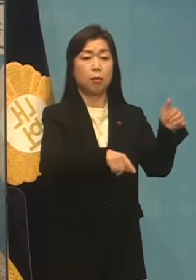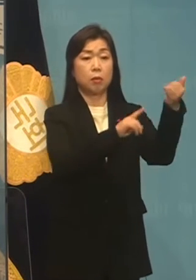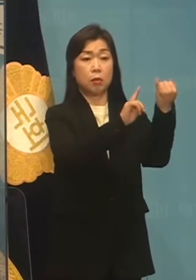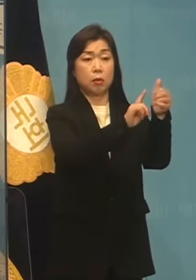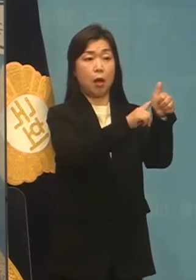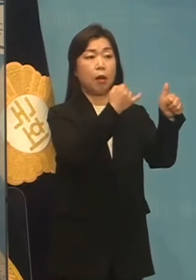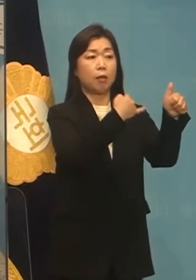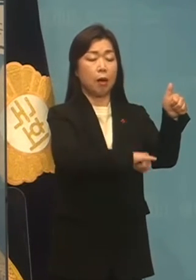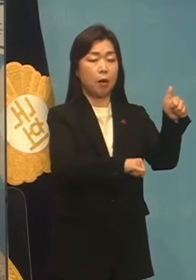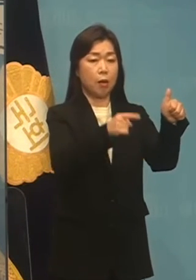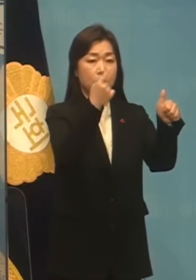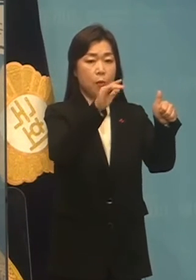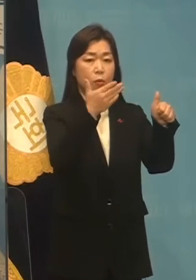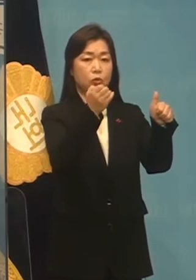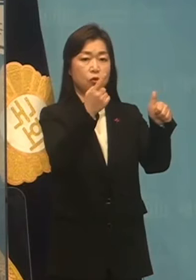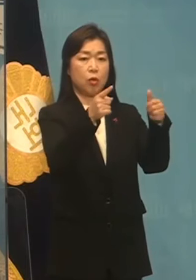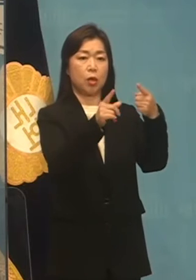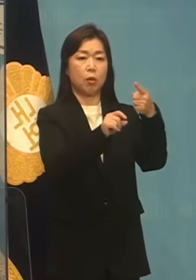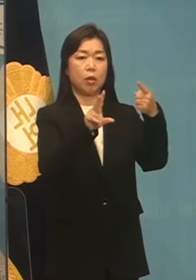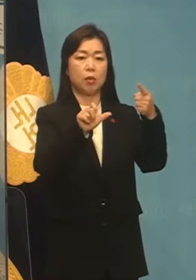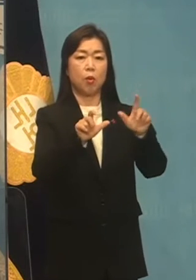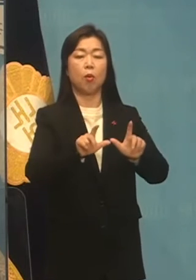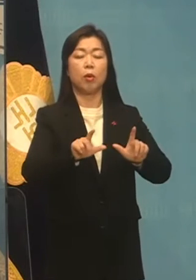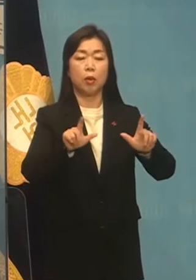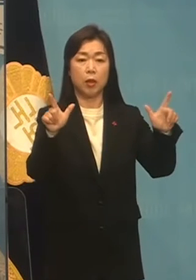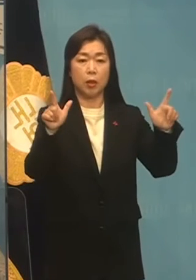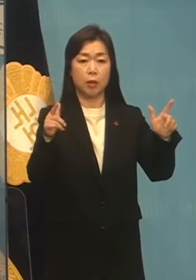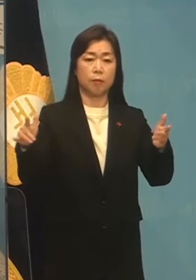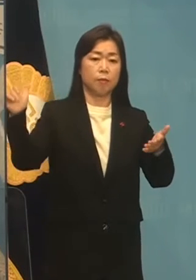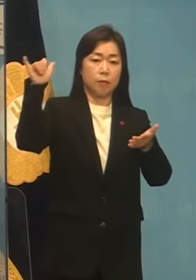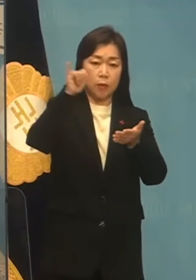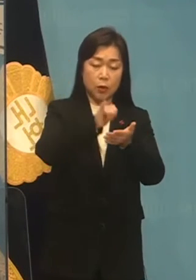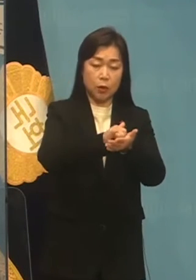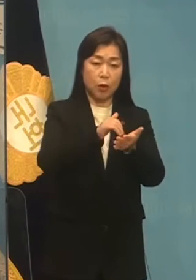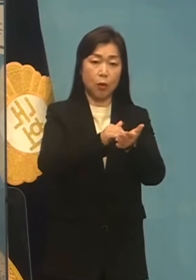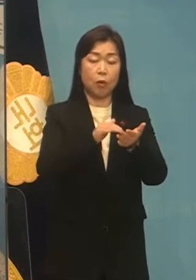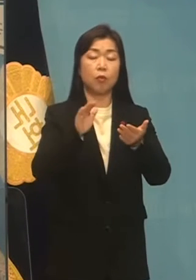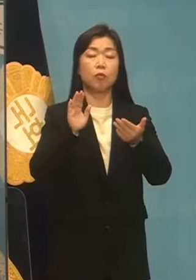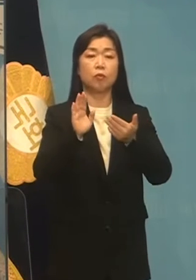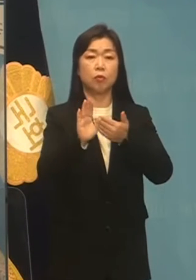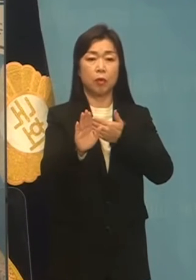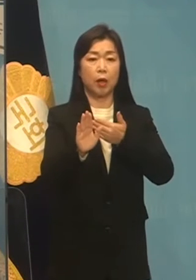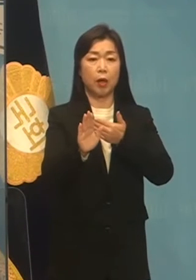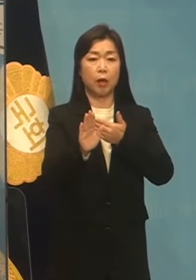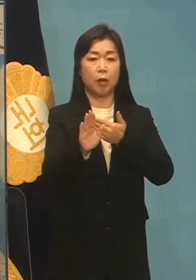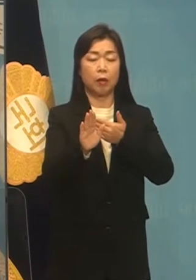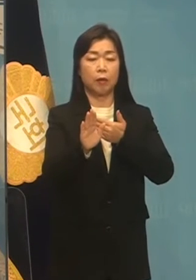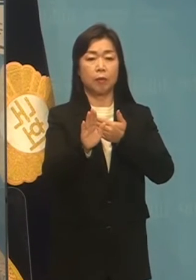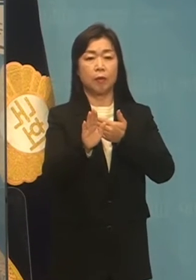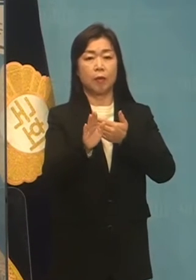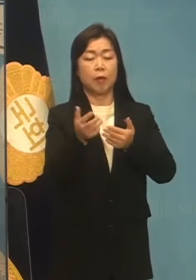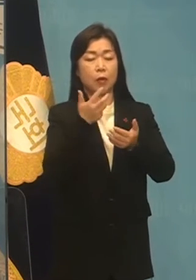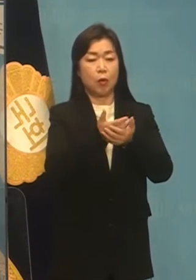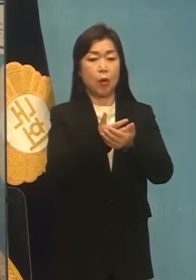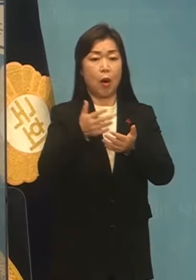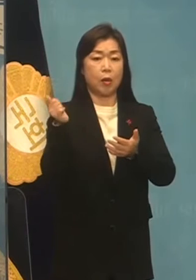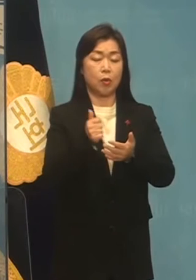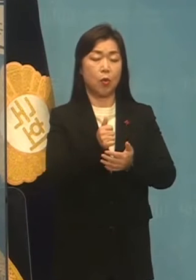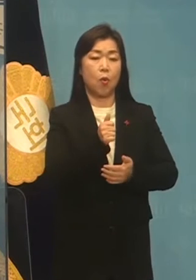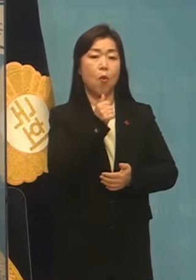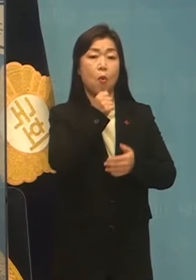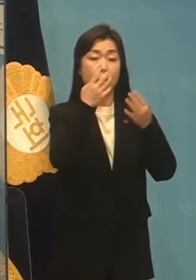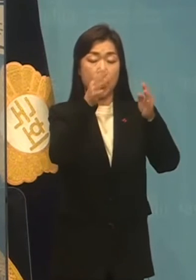딸은 1999년 1월 25일 귀국 해외 유학생 입시 전형에 서류를 접수하고 2월